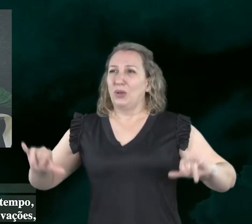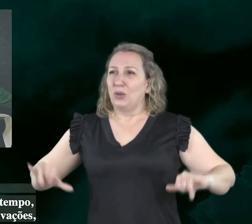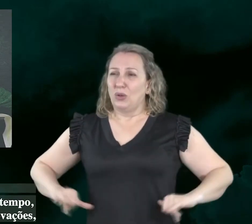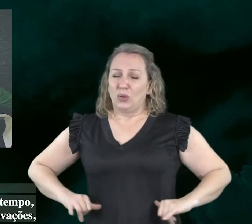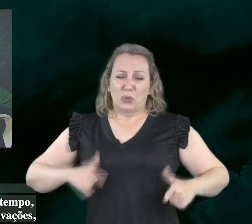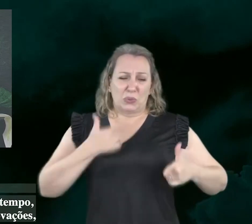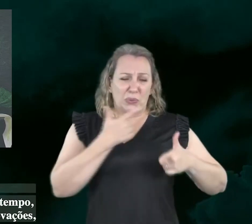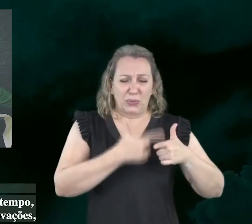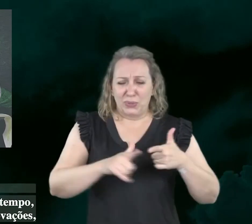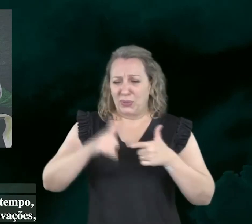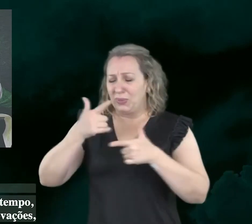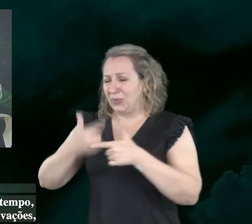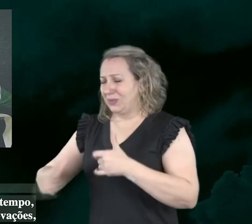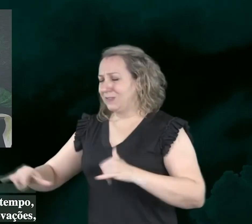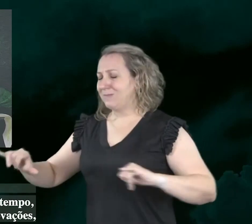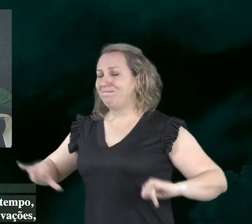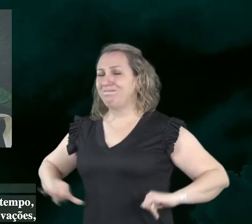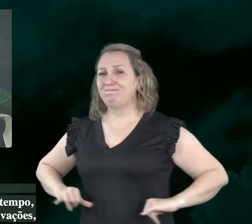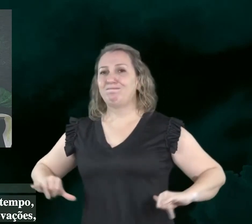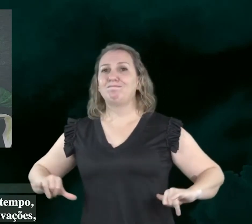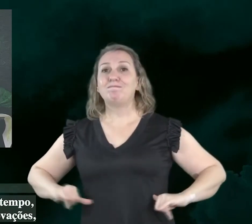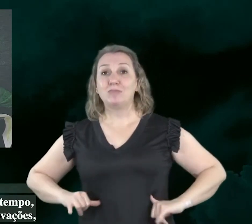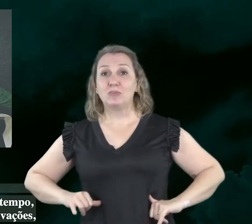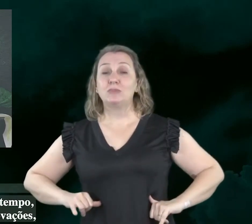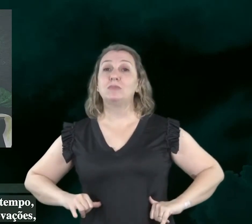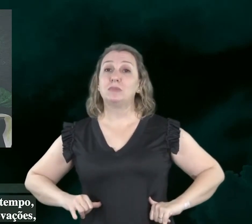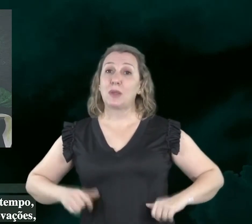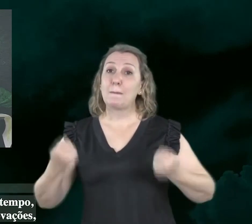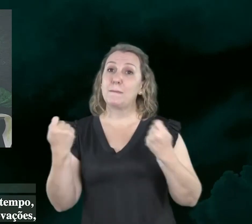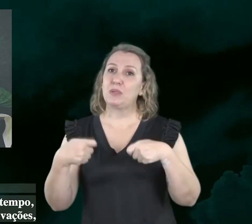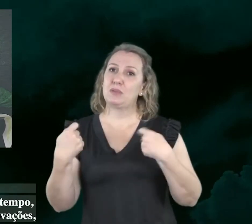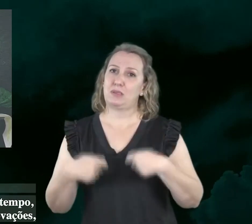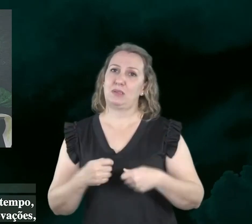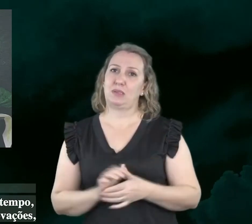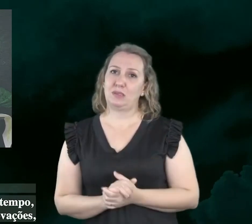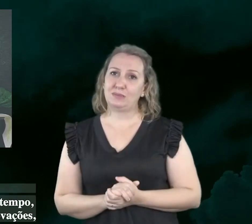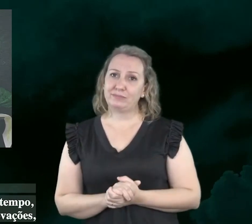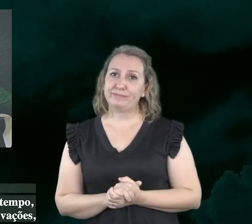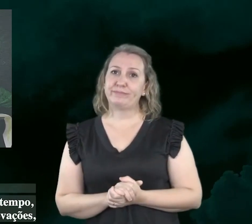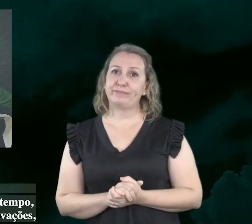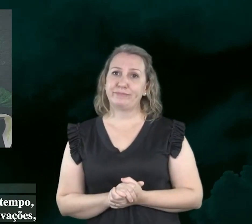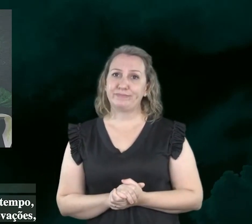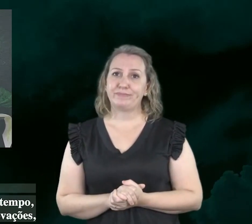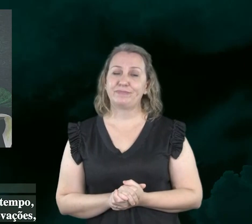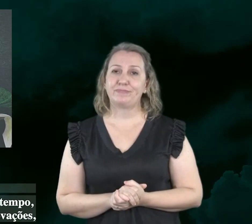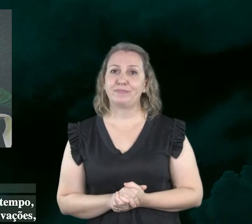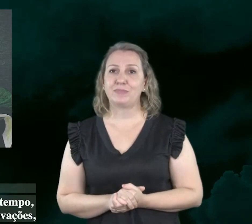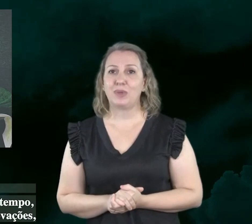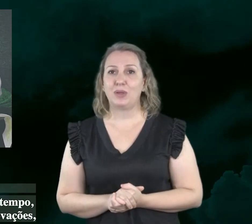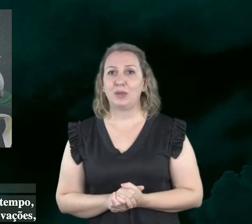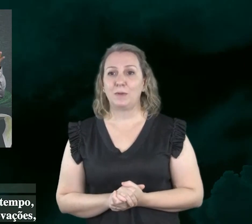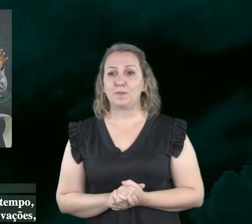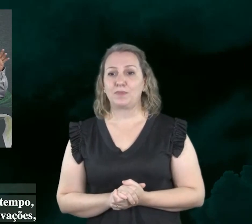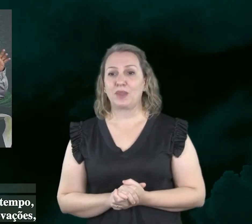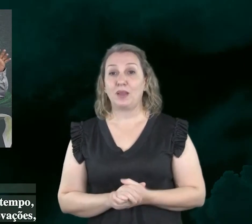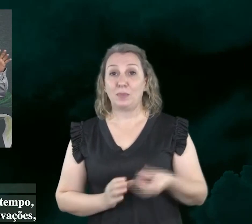Irmãos, há essa necessidade. Para você passar de uma vida